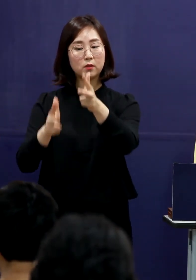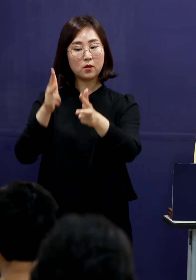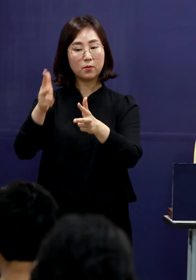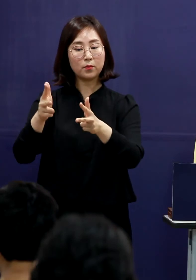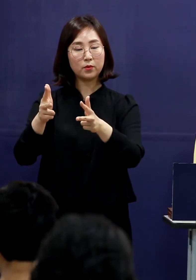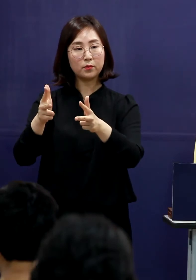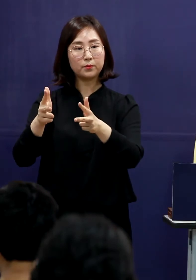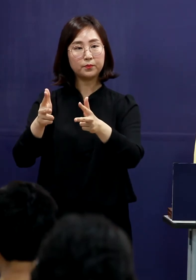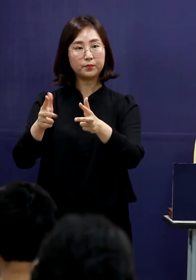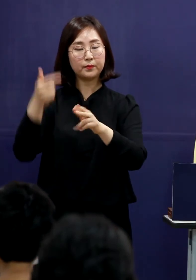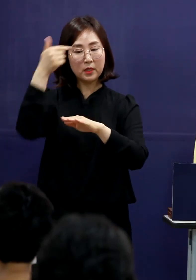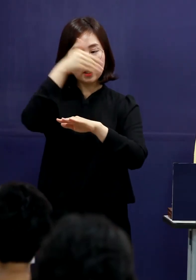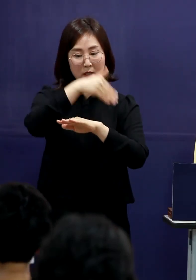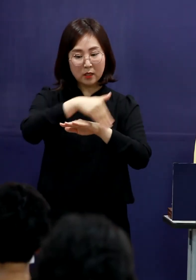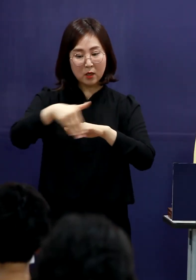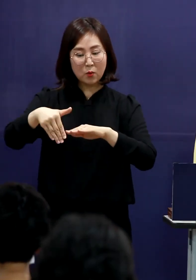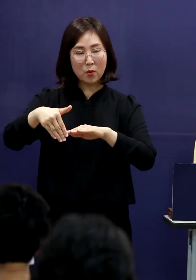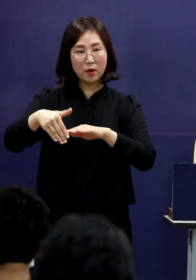계획 기간 내에